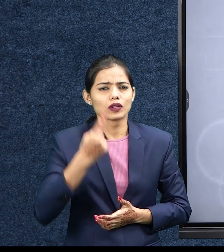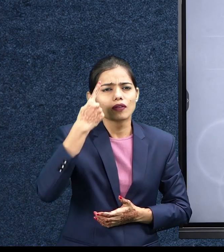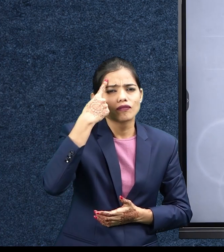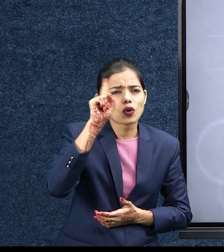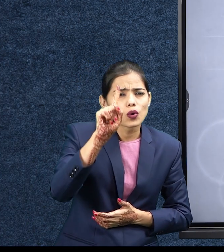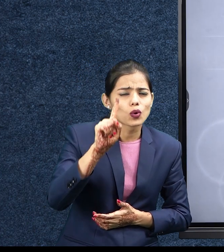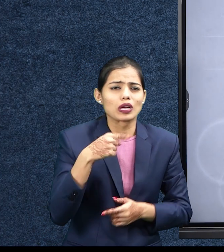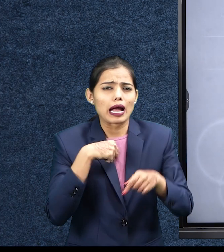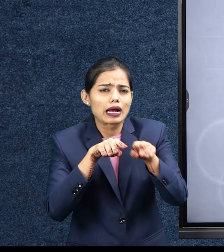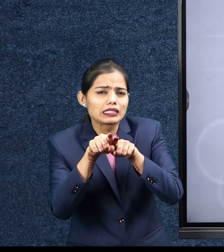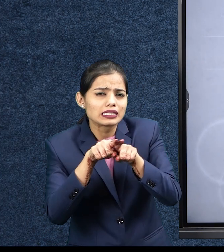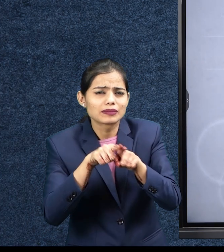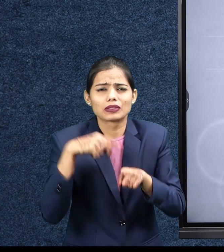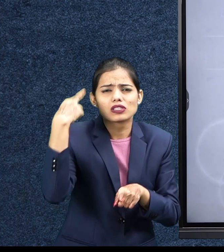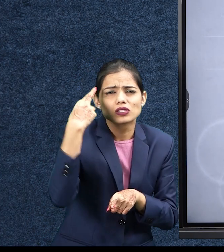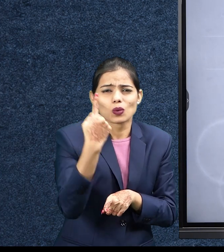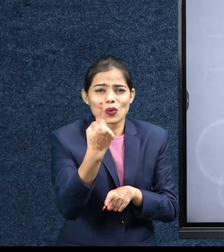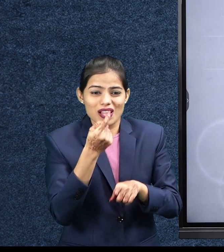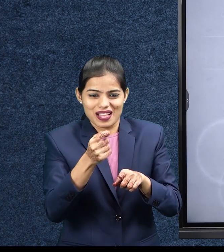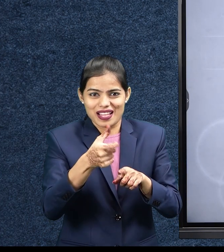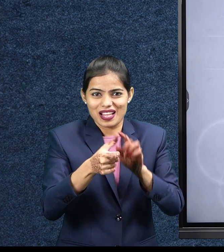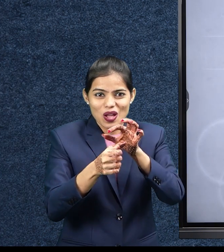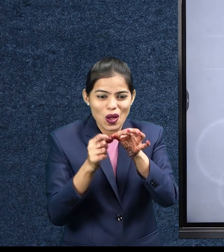उदाहरणार्थ, गोरा नाणे फेकताना दोन